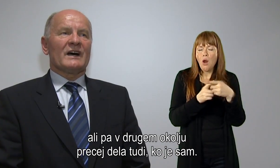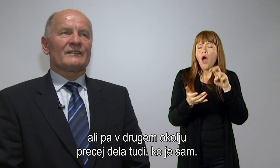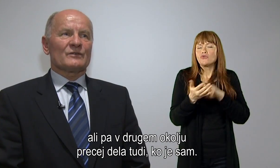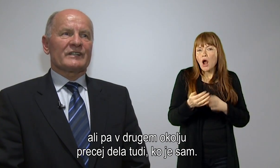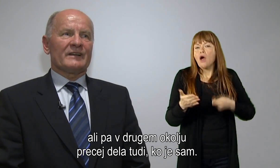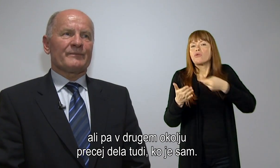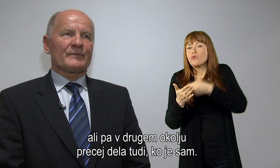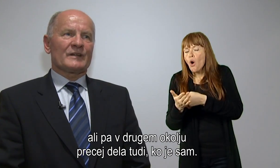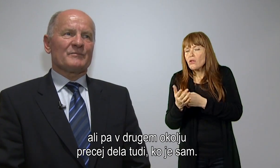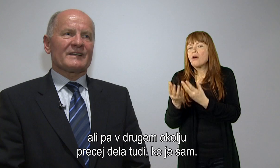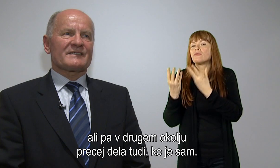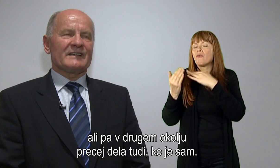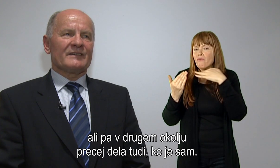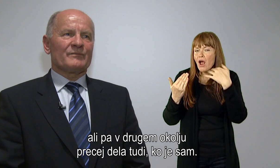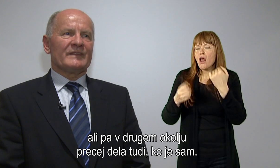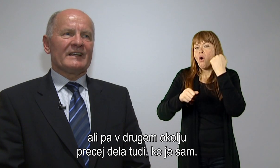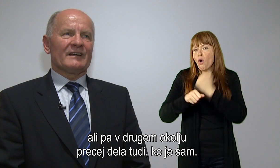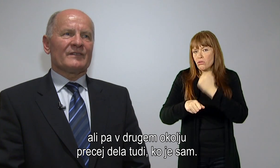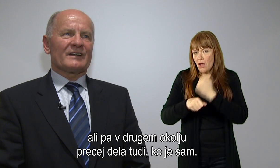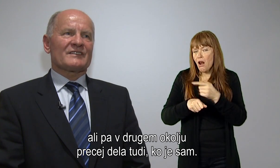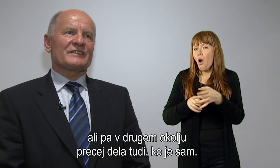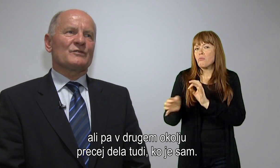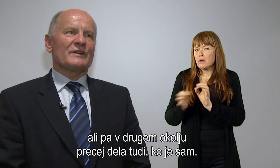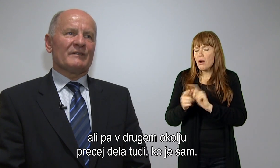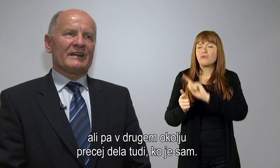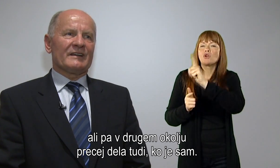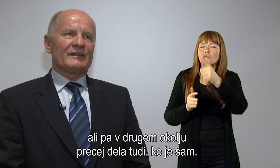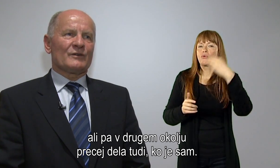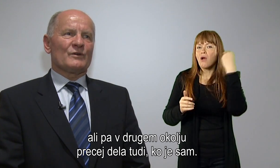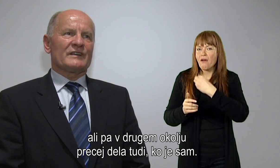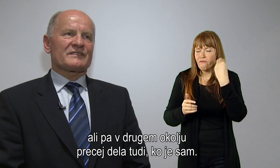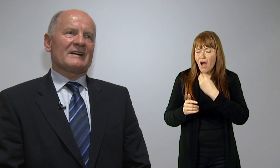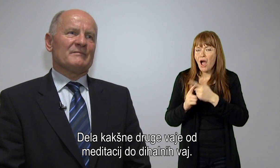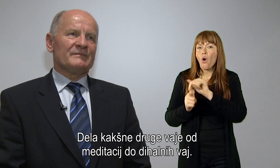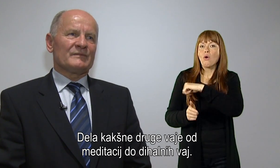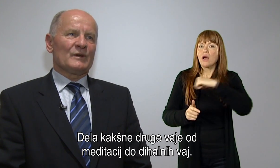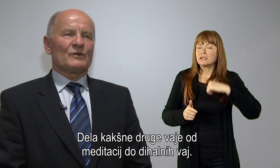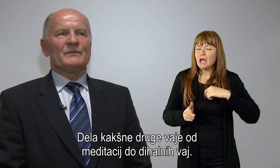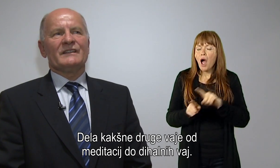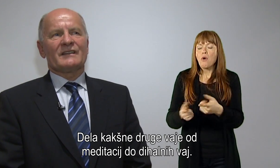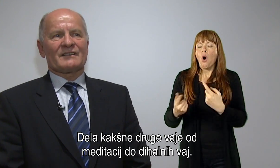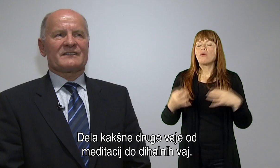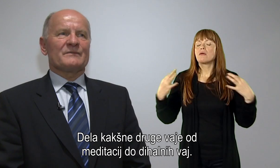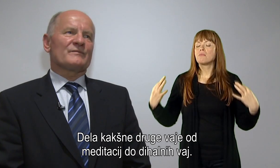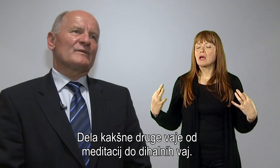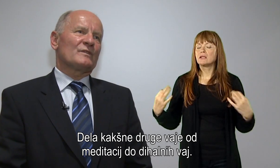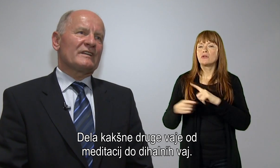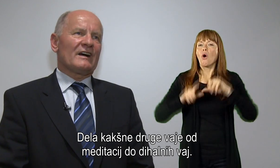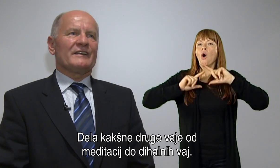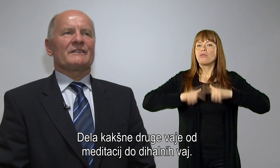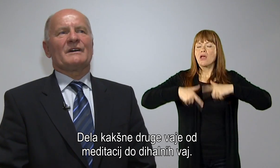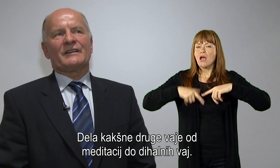tudi dodatno še kar precej dela razne druge vaje, ko je sam, od meditacij